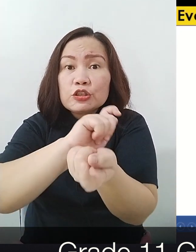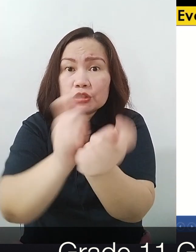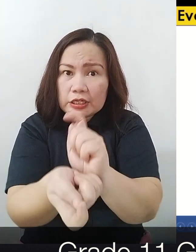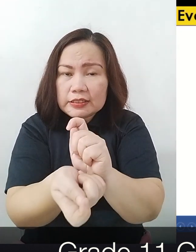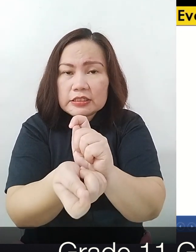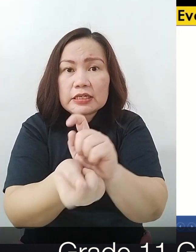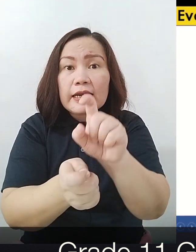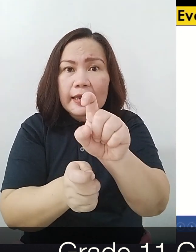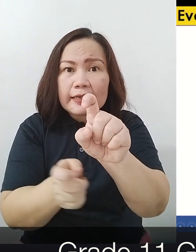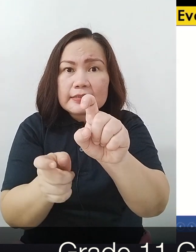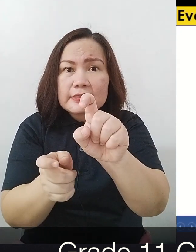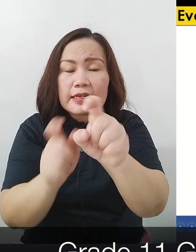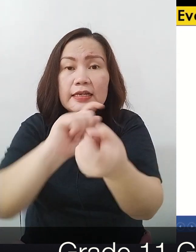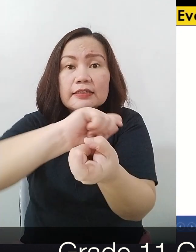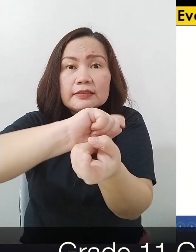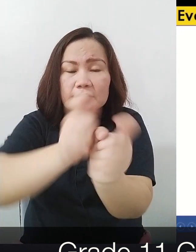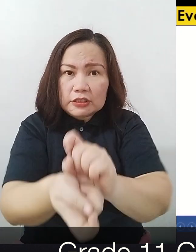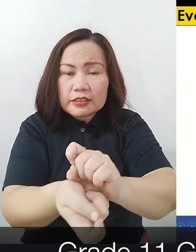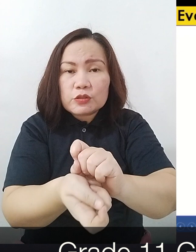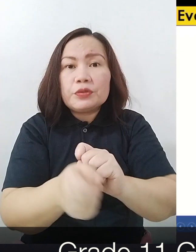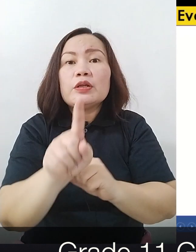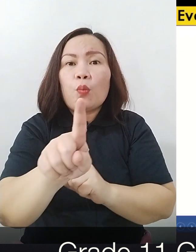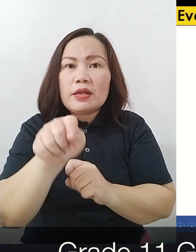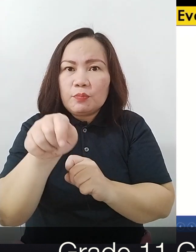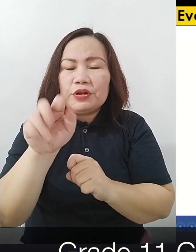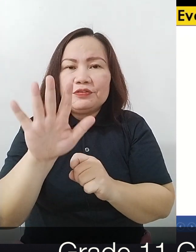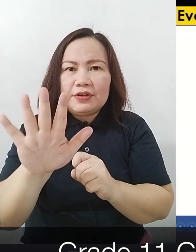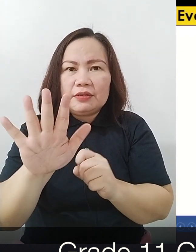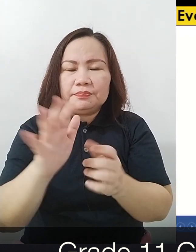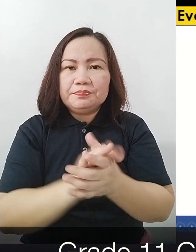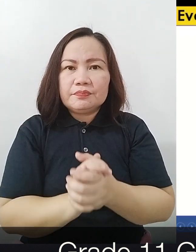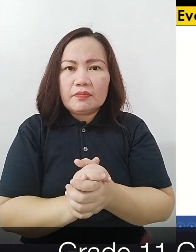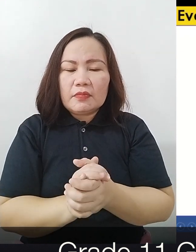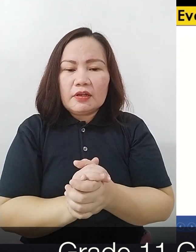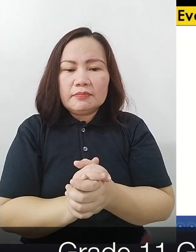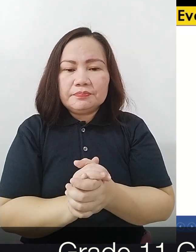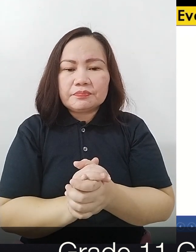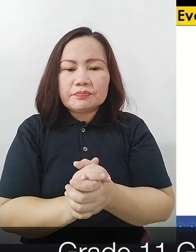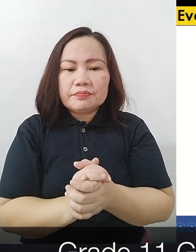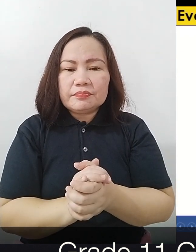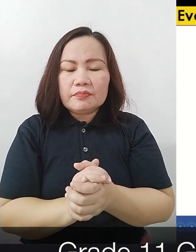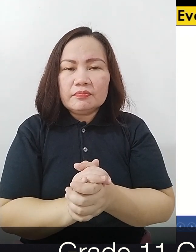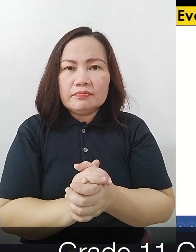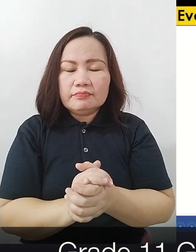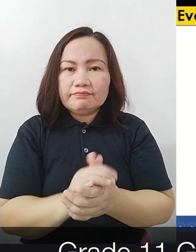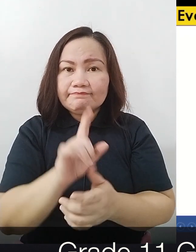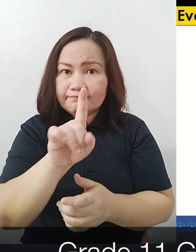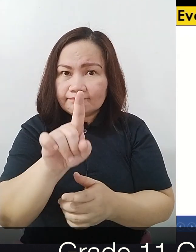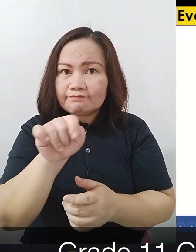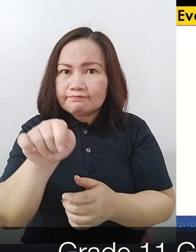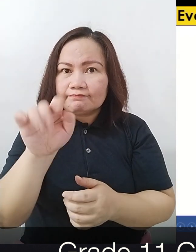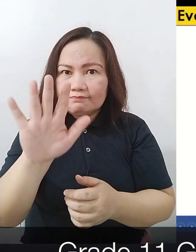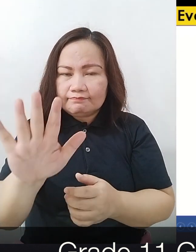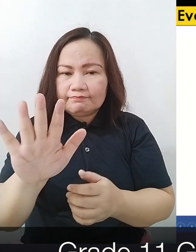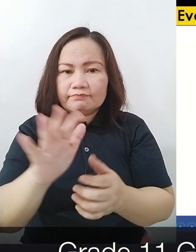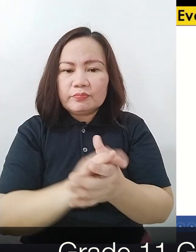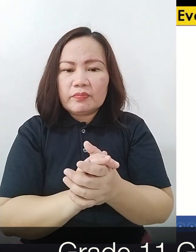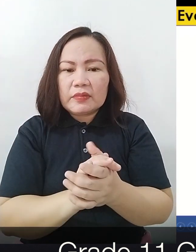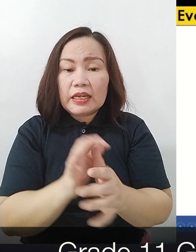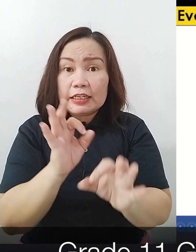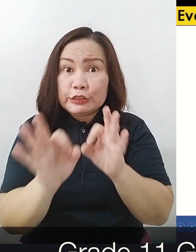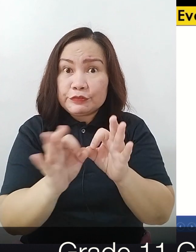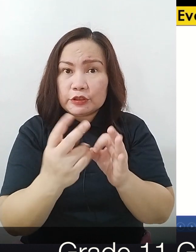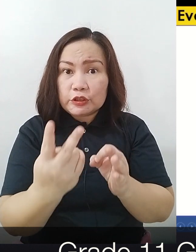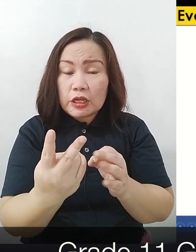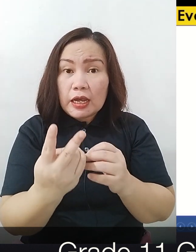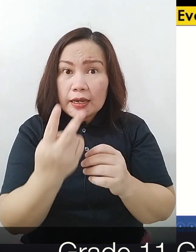change natin yung variable na x. Pinalitan natin yung variable na x. Papalitan natin ng 1.5.